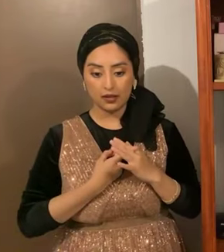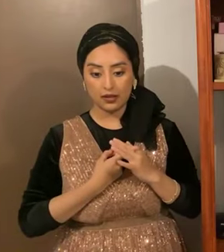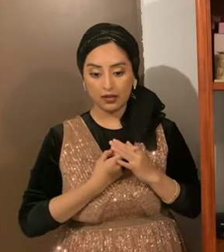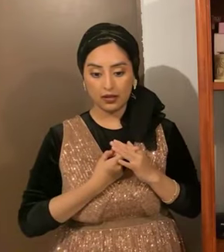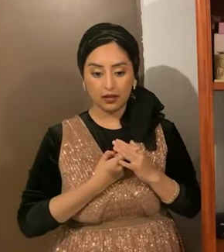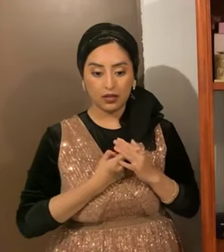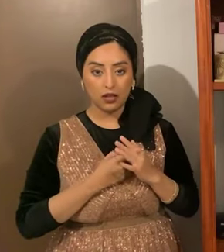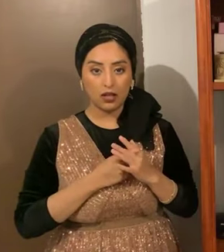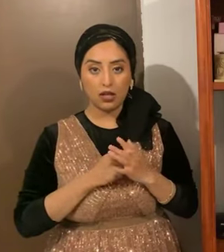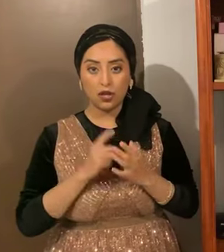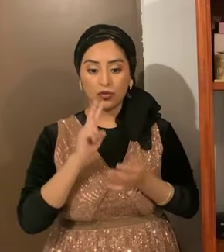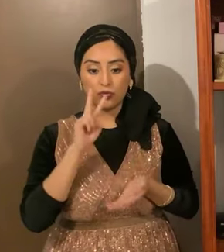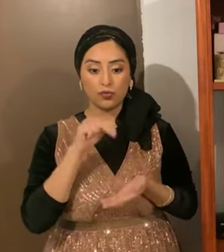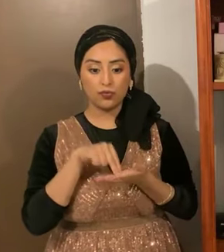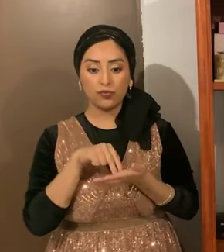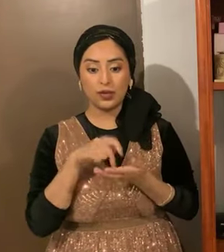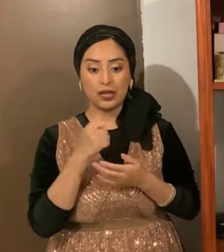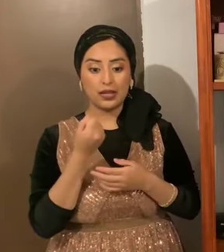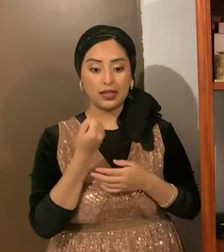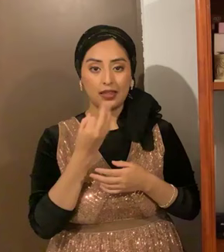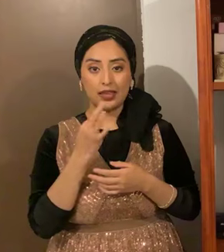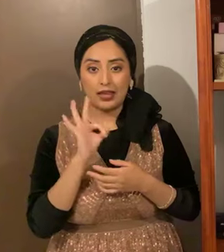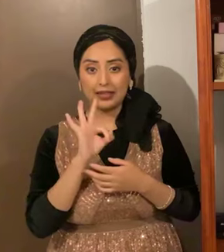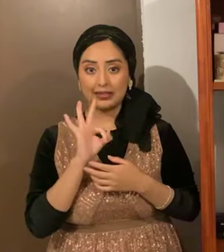a principios del 2019,